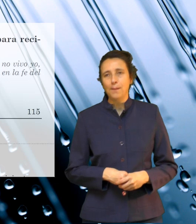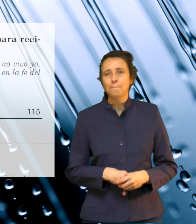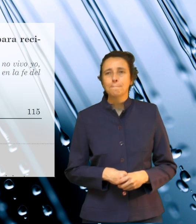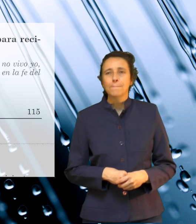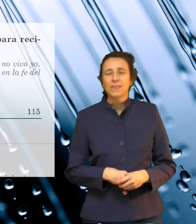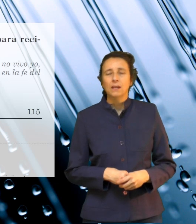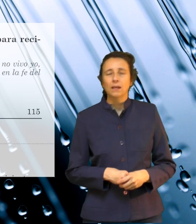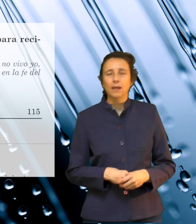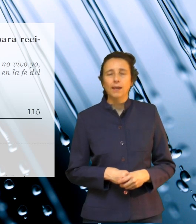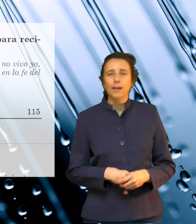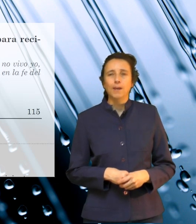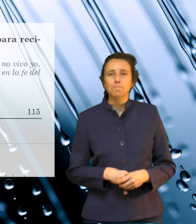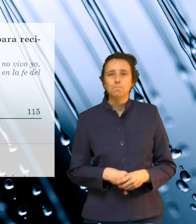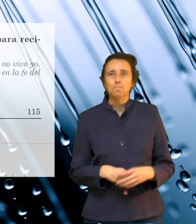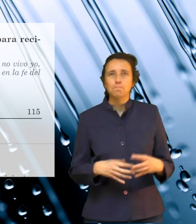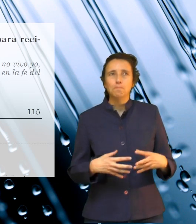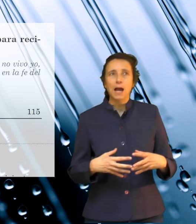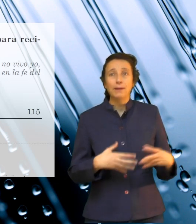implica